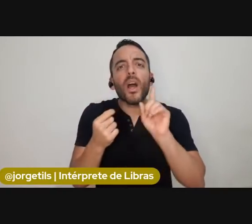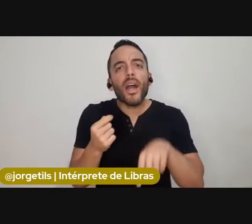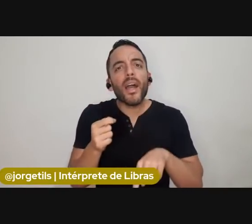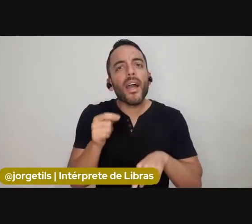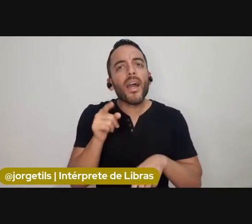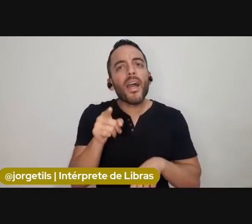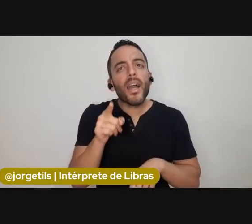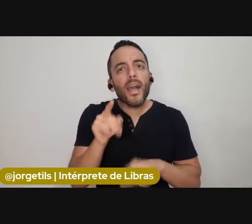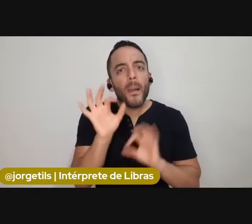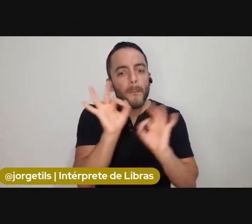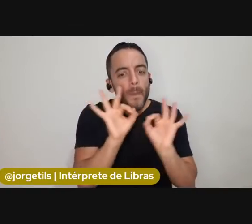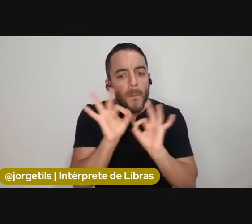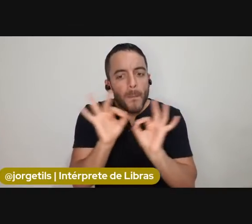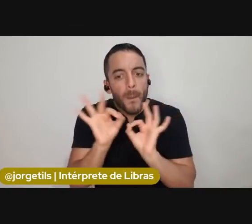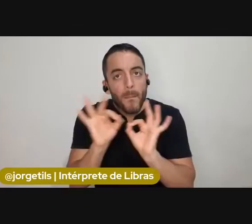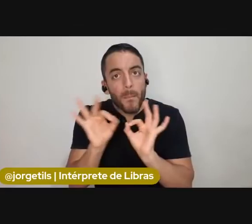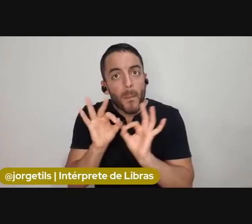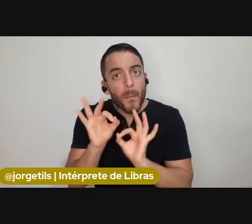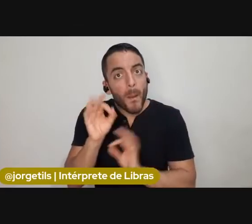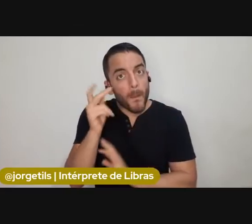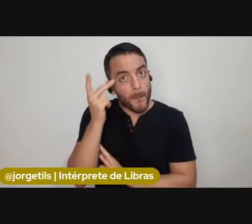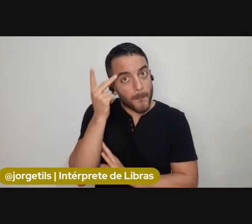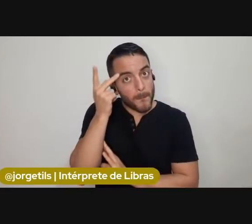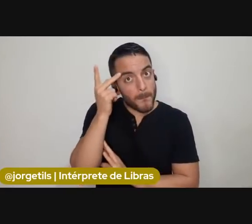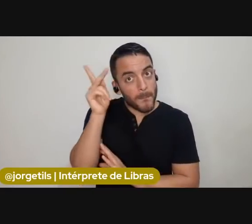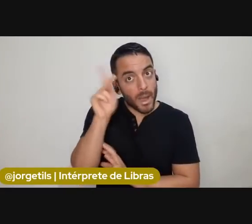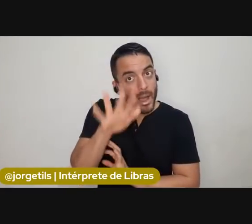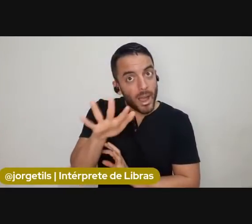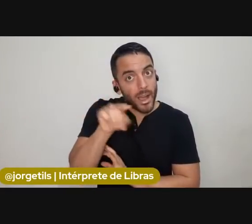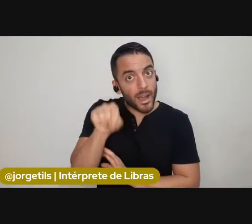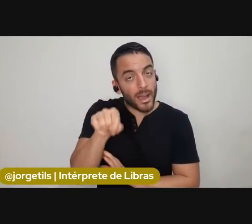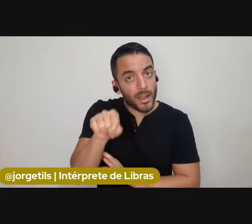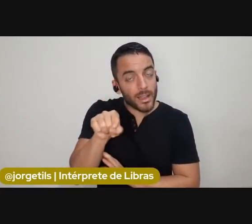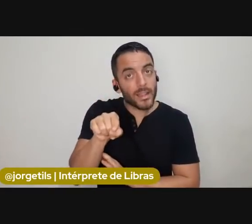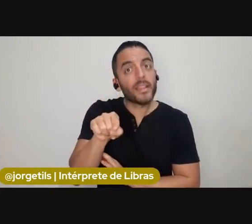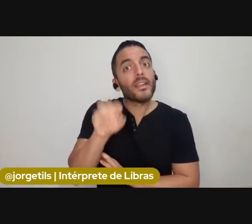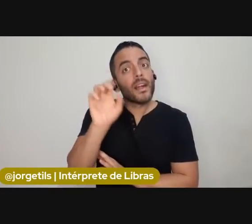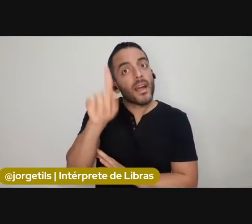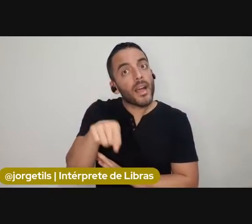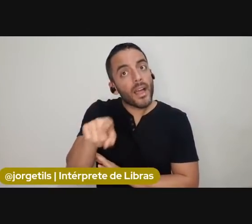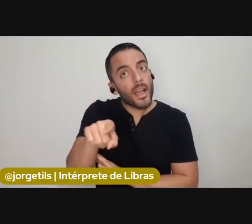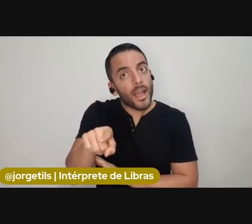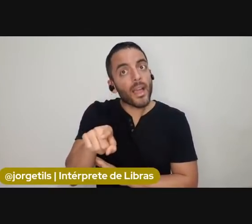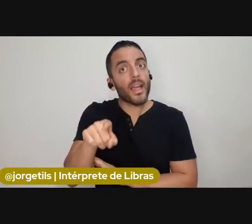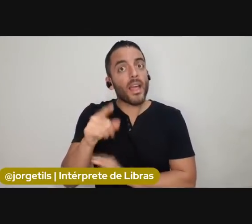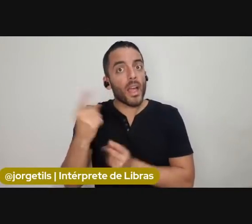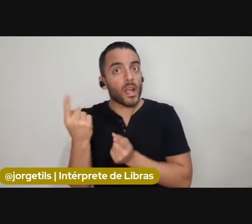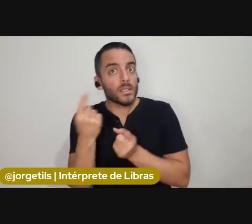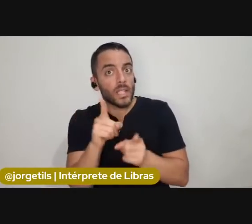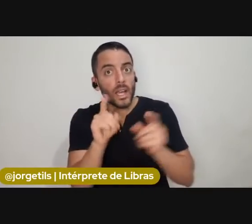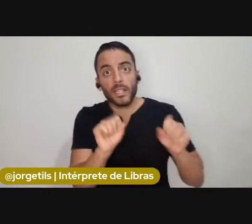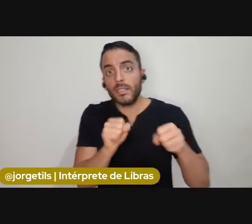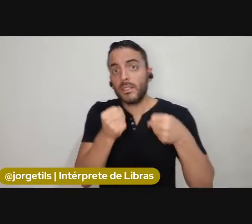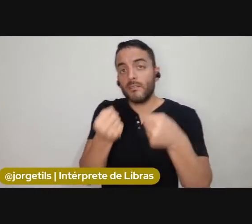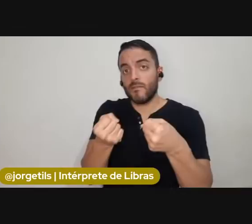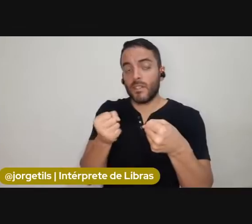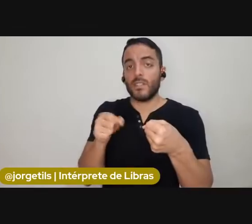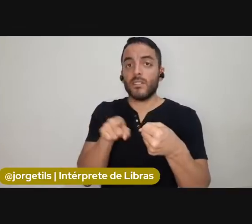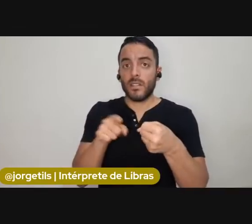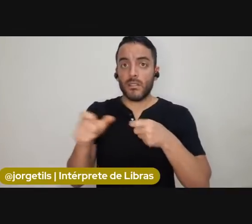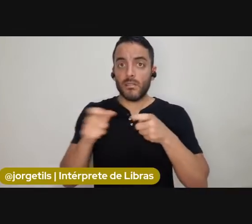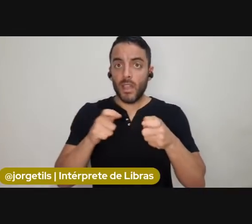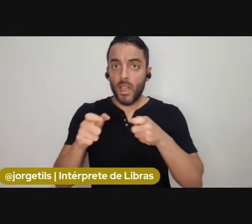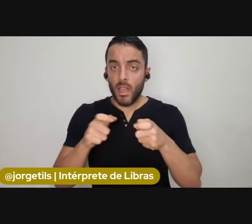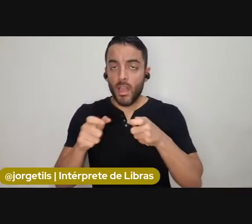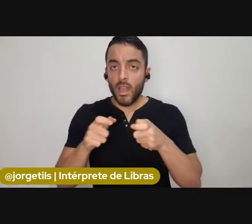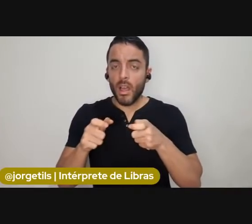para o jogo no teatro da vida, o jogo entre o ataque e a defesa, a luta entre os países, entre